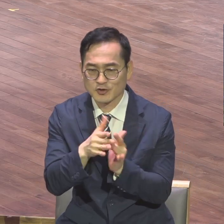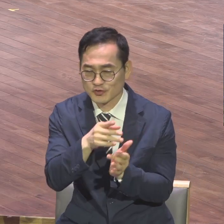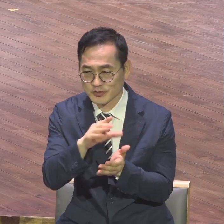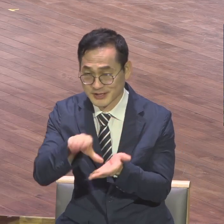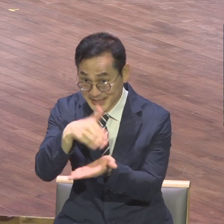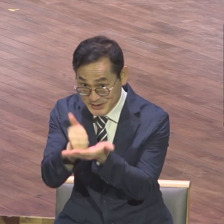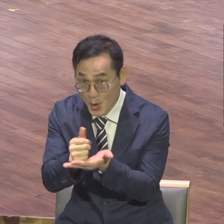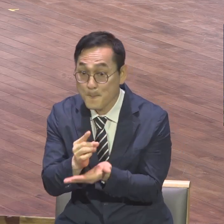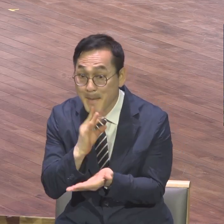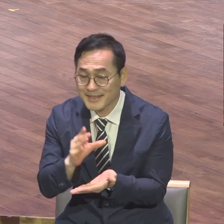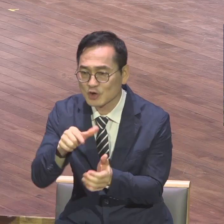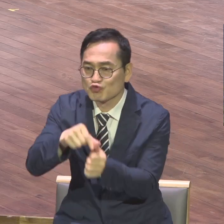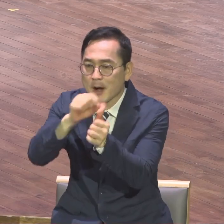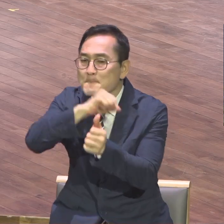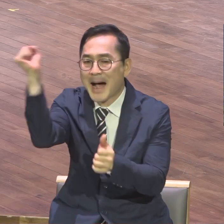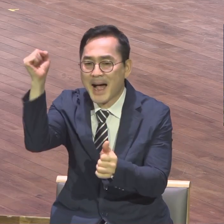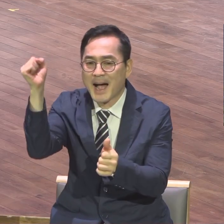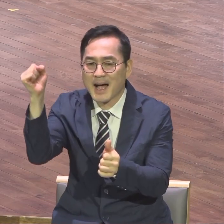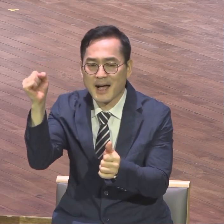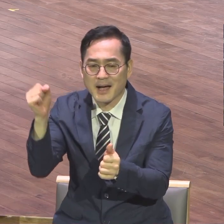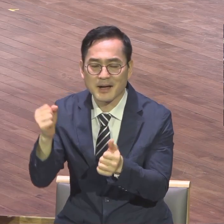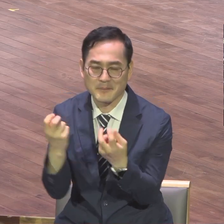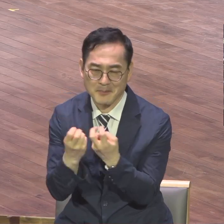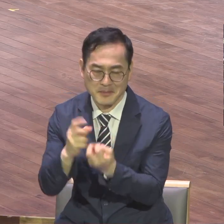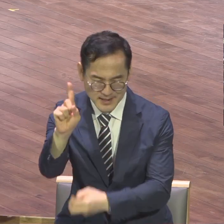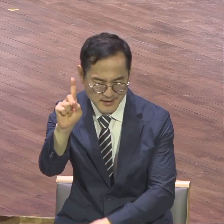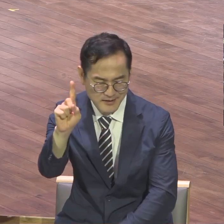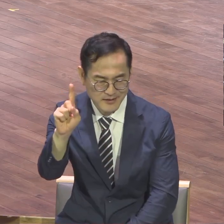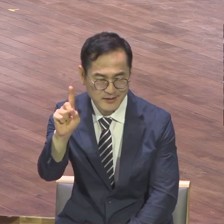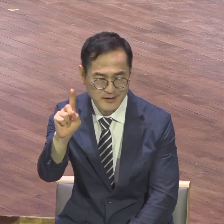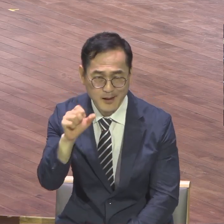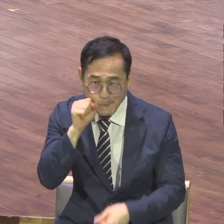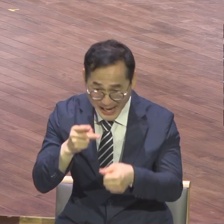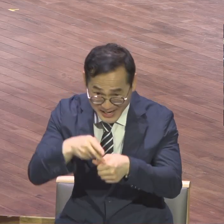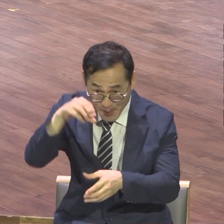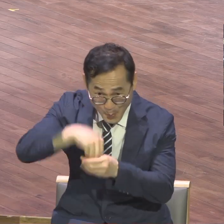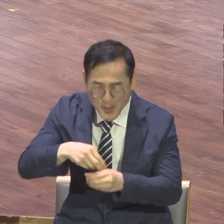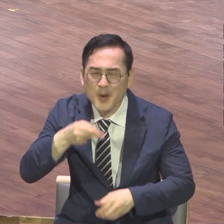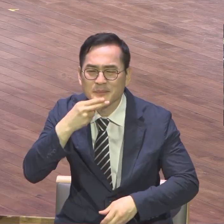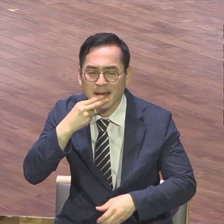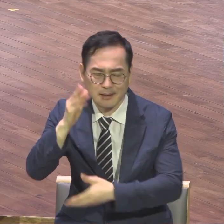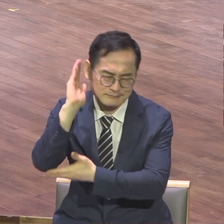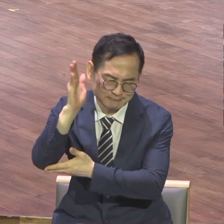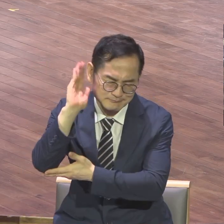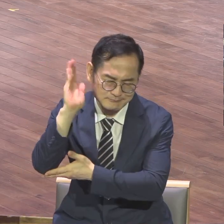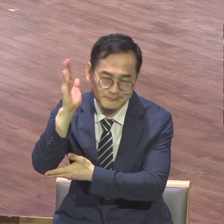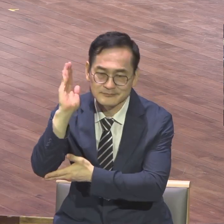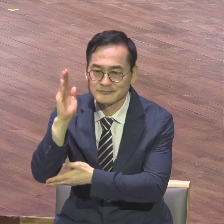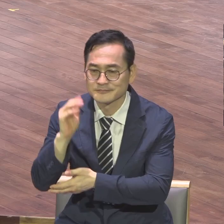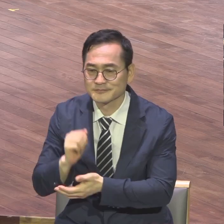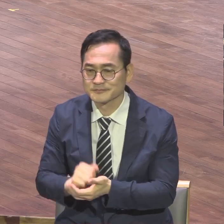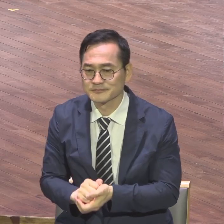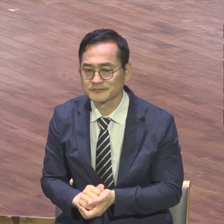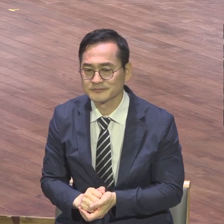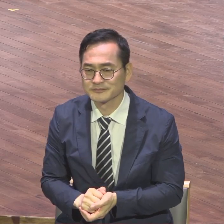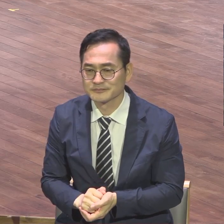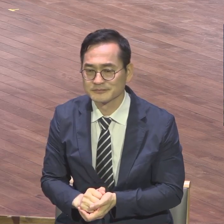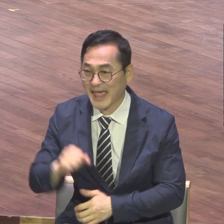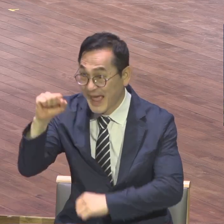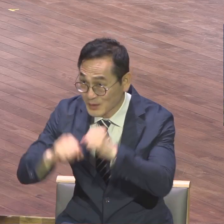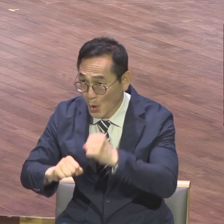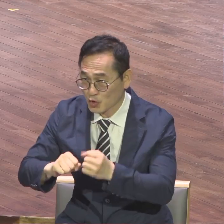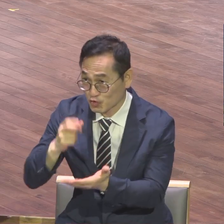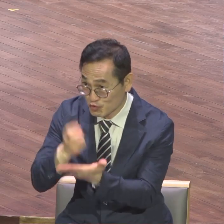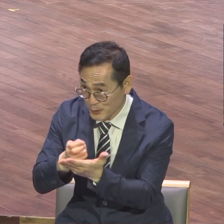그리스도만이 구원을 얻게 하는 것이다. 할례가 포함되지 않는다는 것을 그리고 행위나 율법으로 구원받는 것이